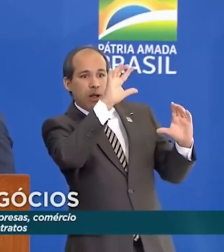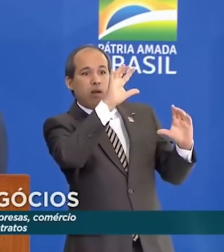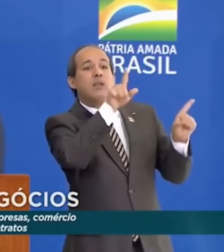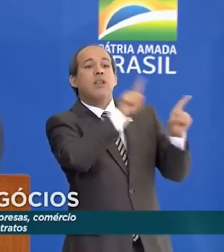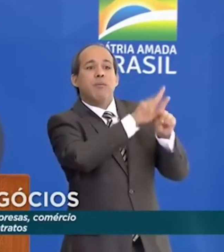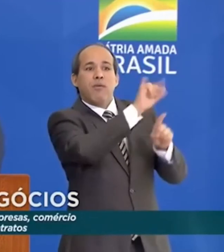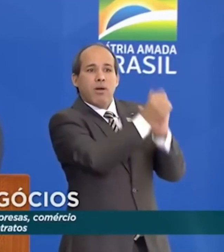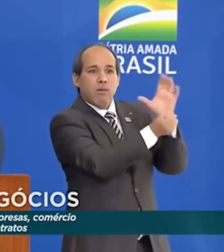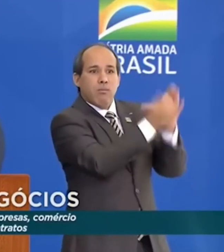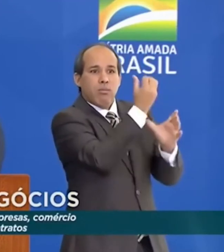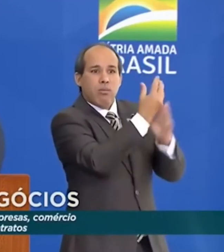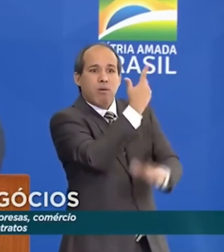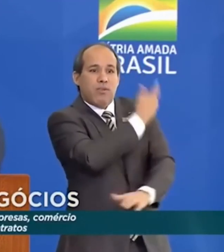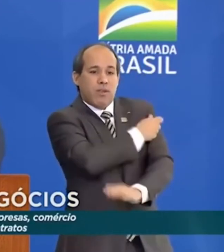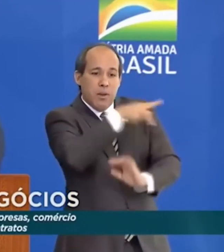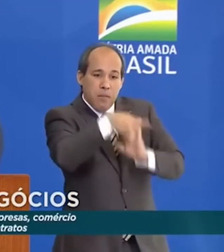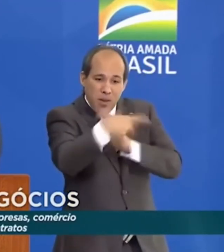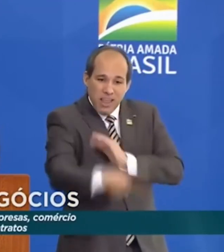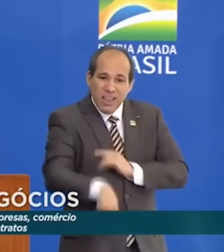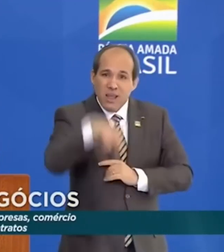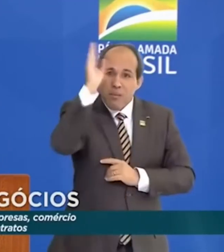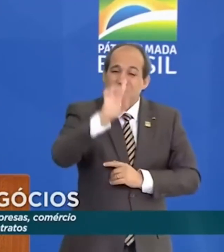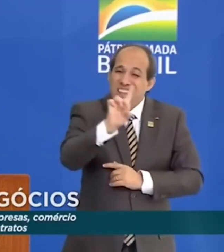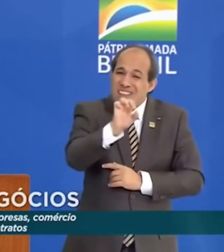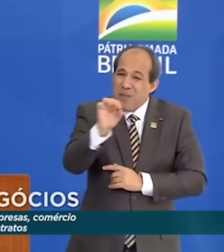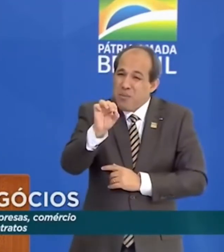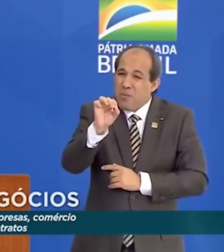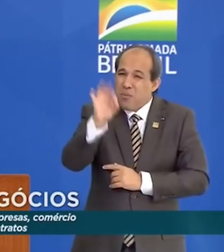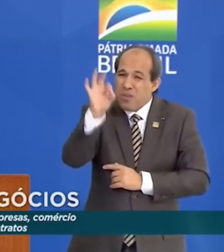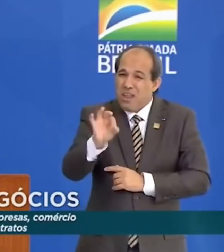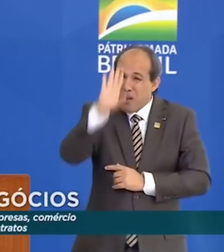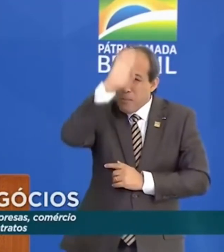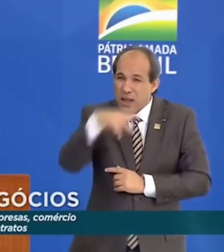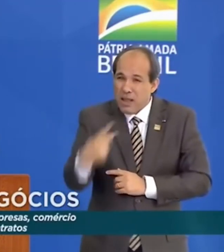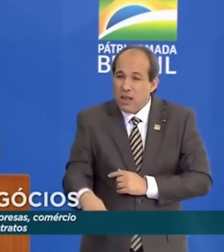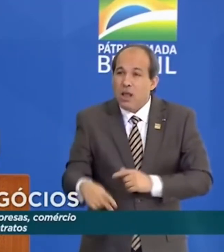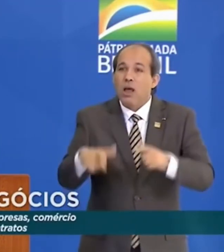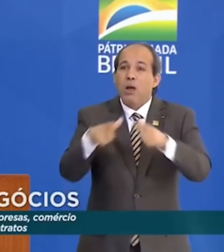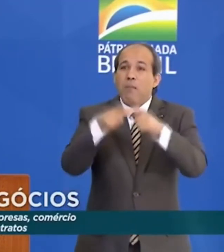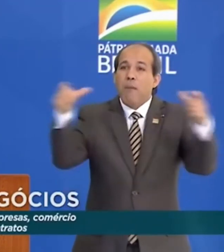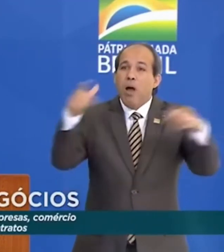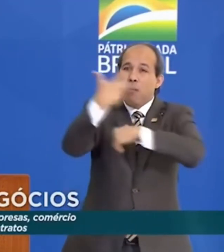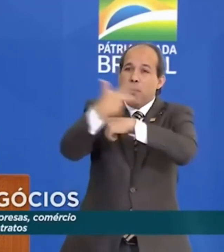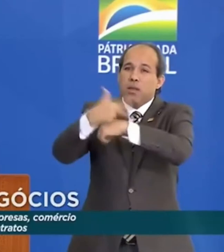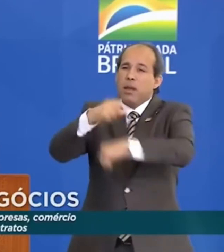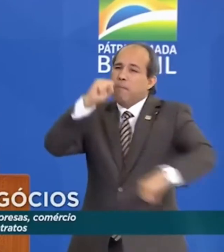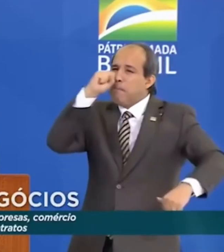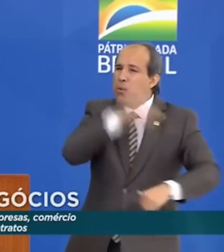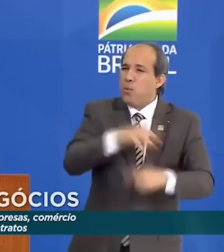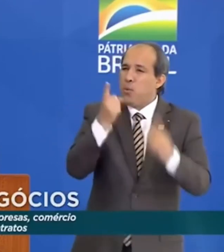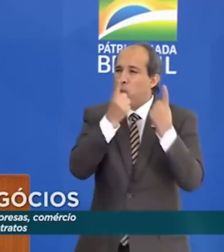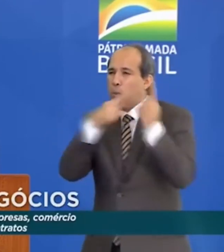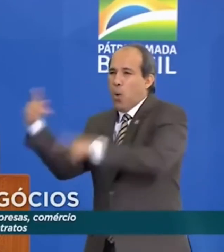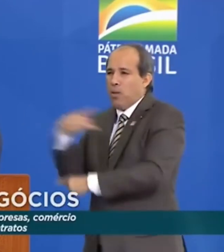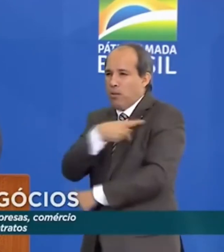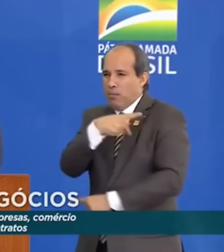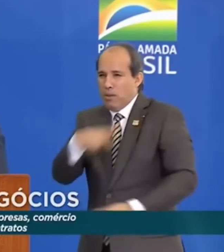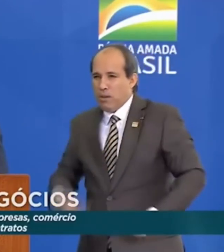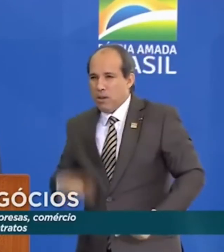vacina 100% brasileira. Enquanto a extrema imprensa agredia o governo, enquanto a extrema